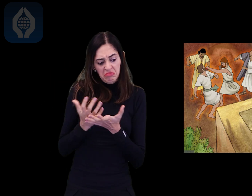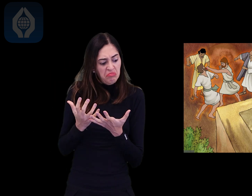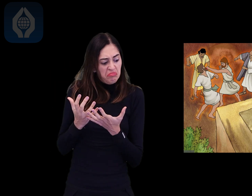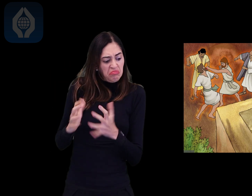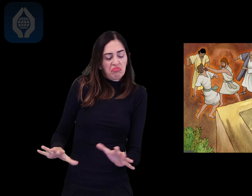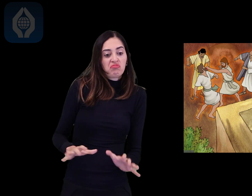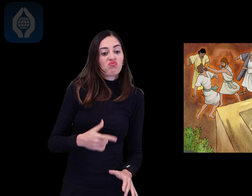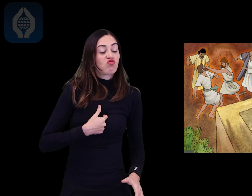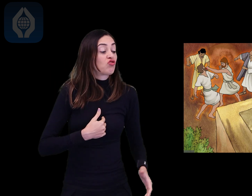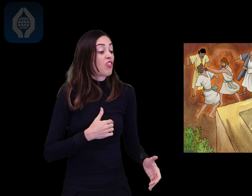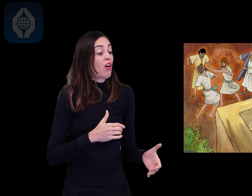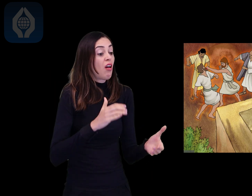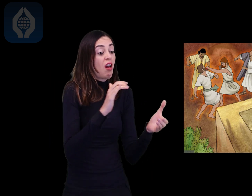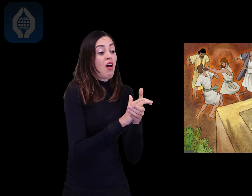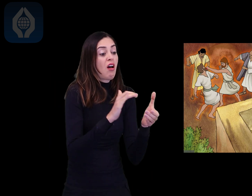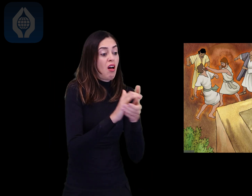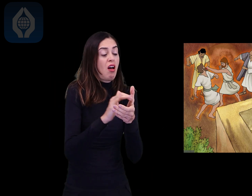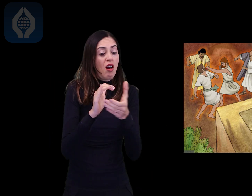e não eram fiéis às suas famílias.